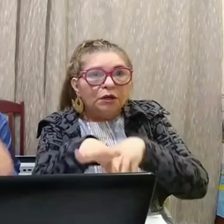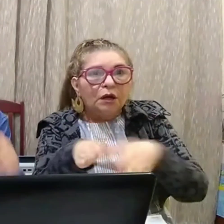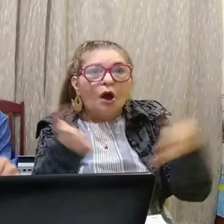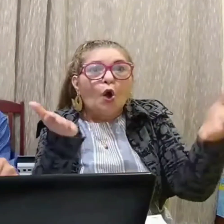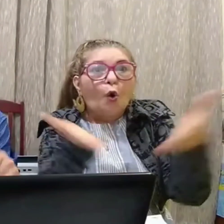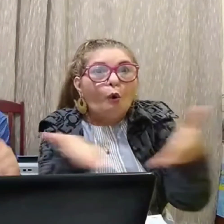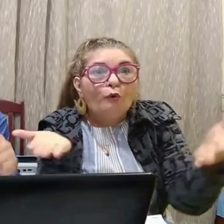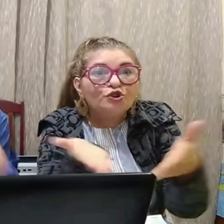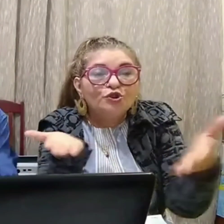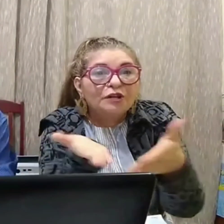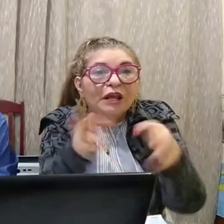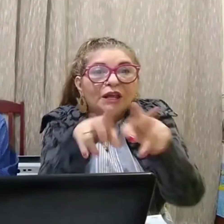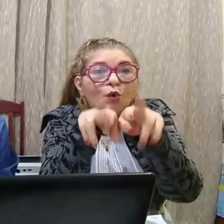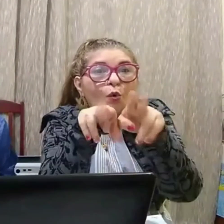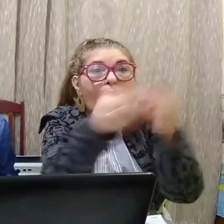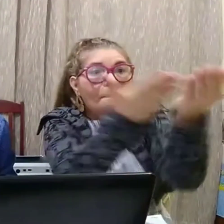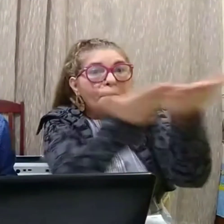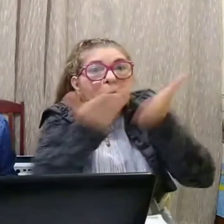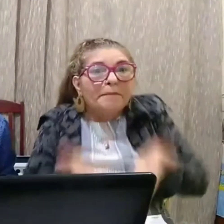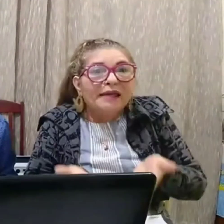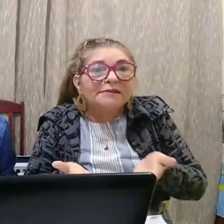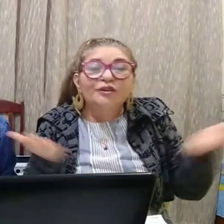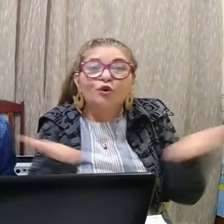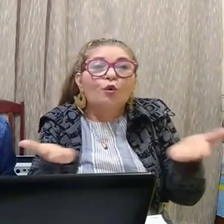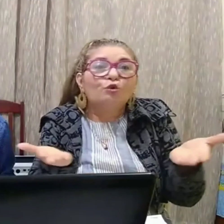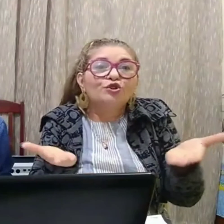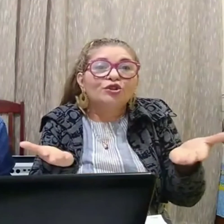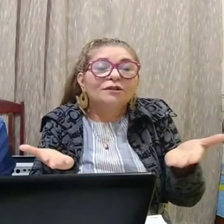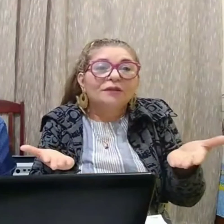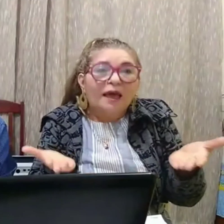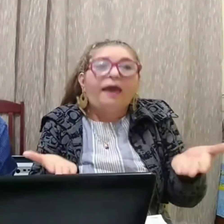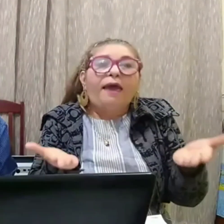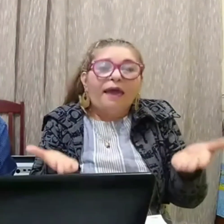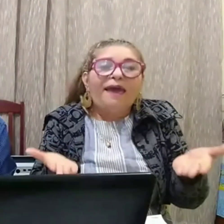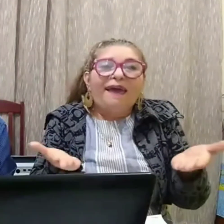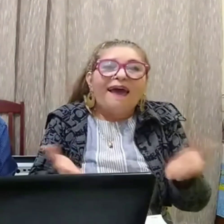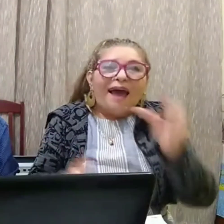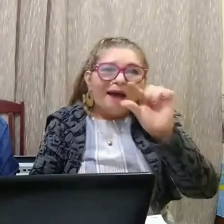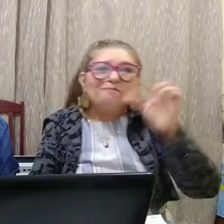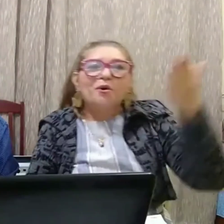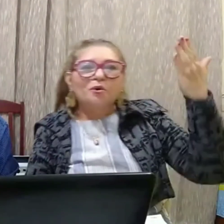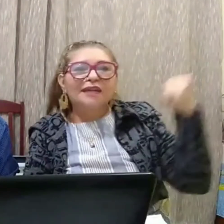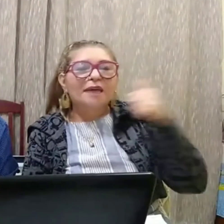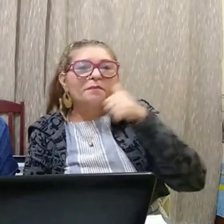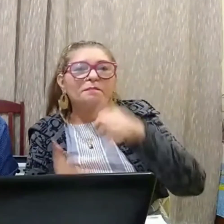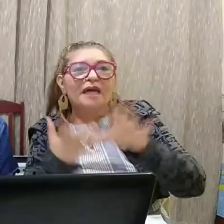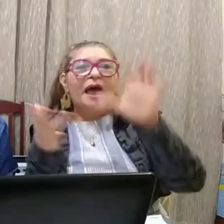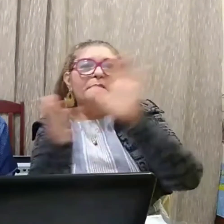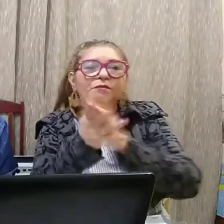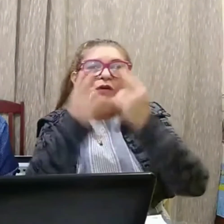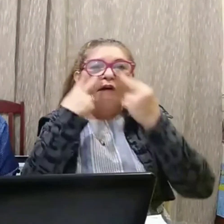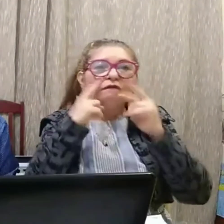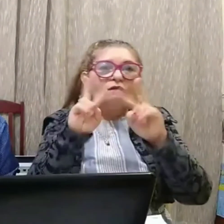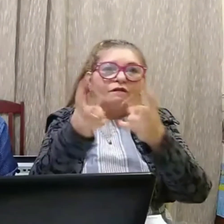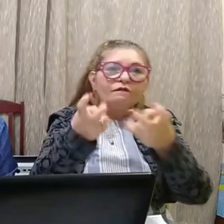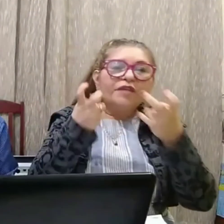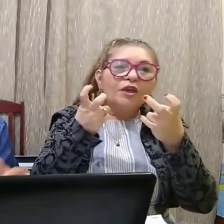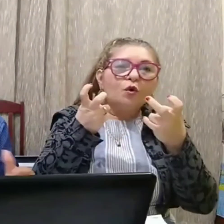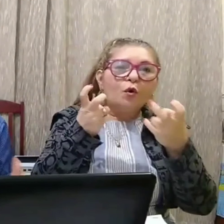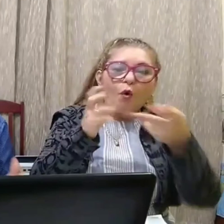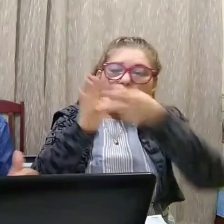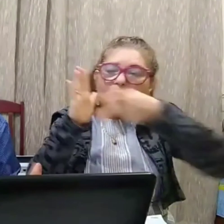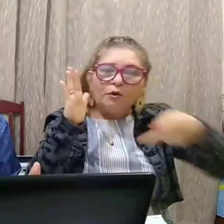ela está muito presente nos nossos dias. Recentemente a minha esposa viu uma postagem de uma